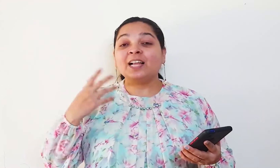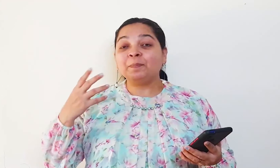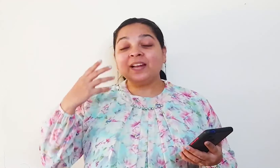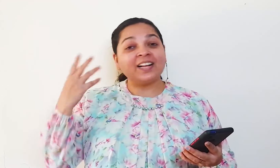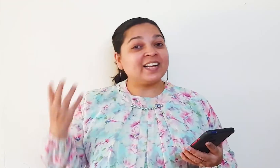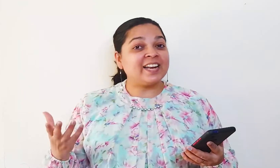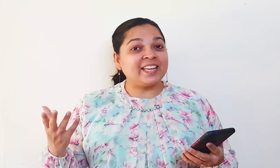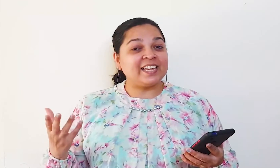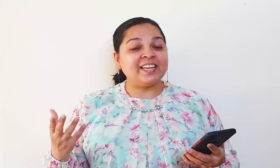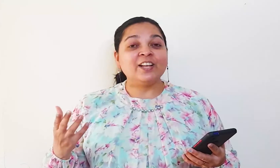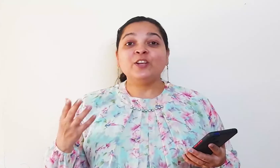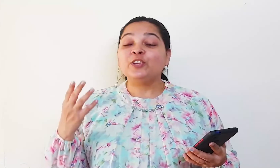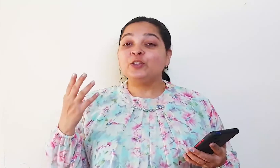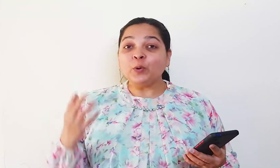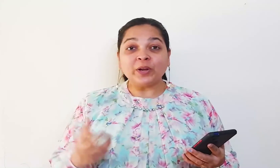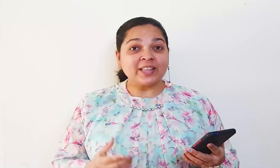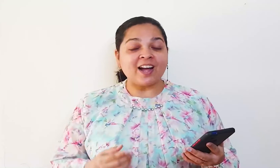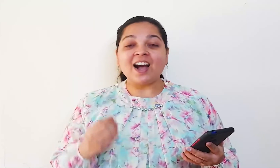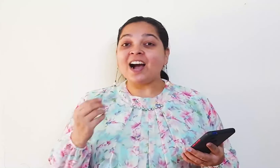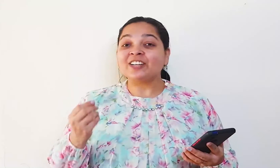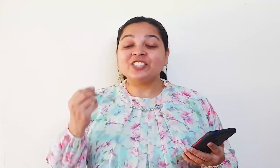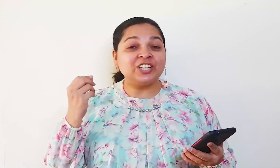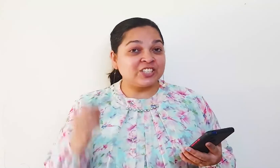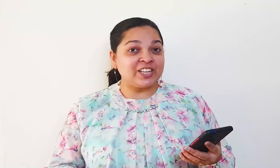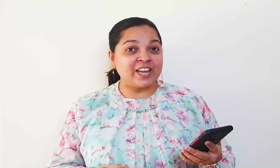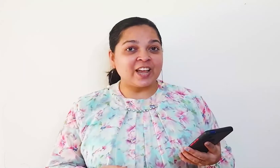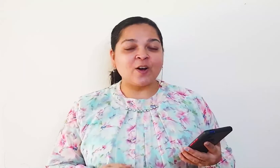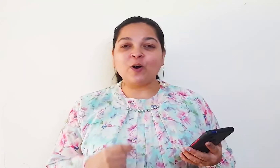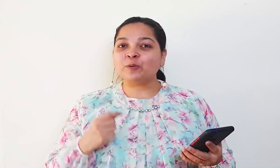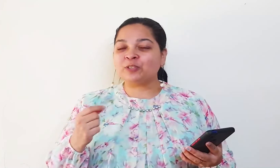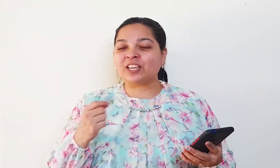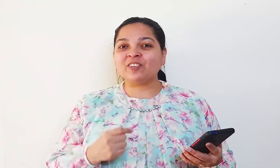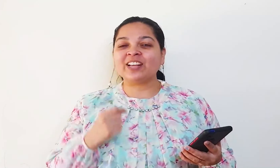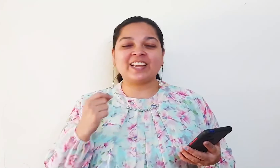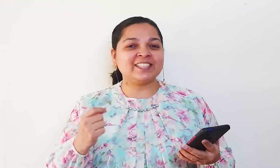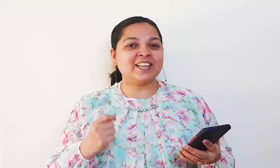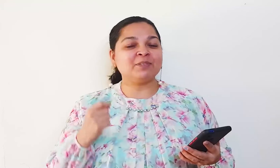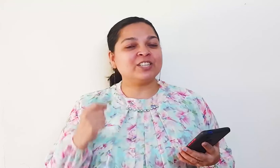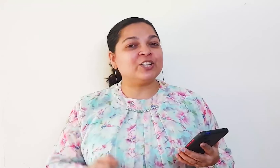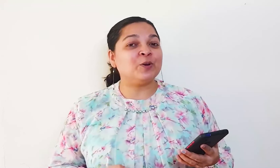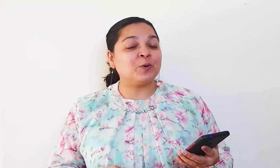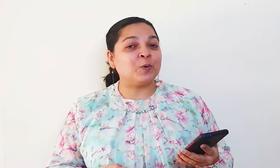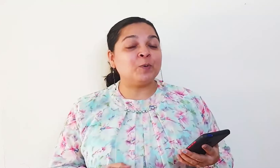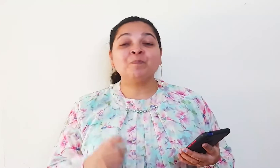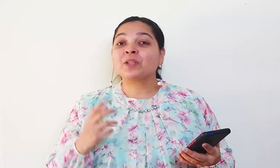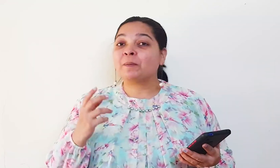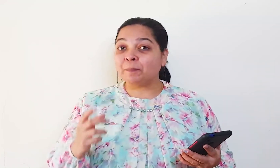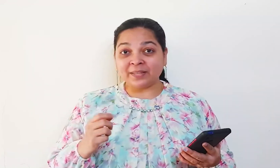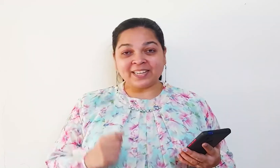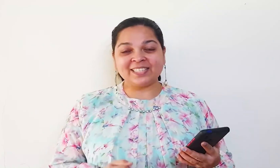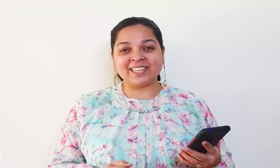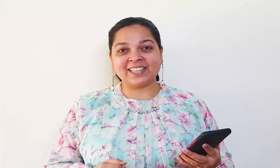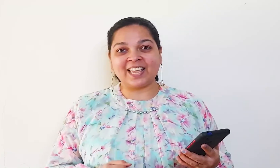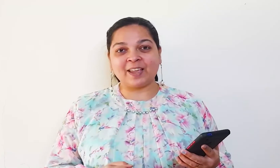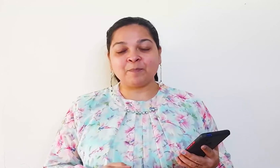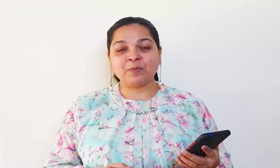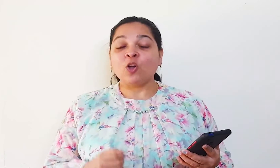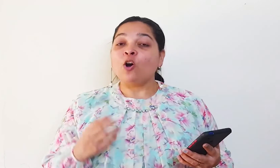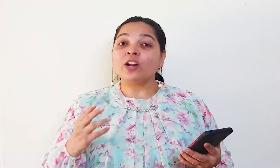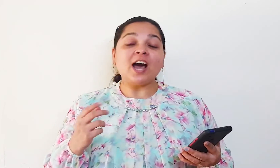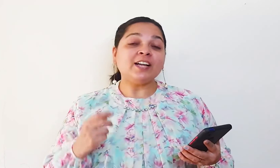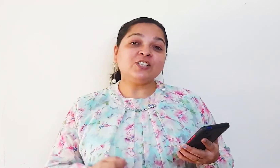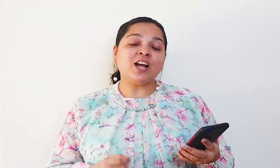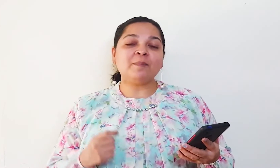थियौँ। आजको हाम्रो विषय छ शक्ति र अधिकार। हालेलुया। हो, हामी त्यही सामर्थ्य र अधिकारको बारेमा कुरा